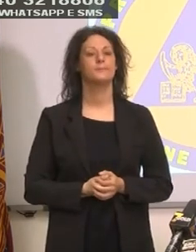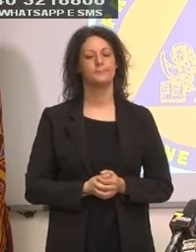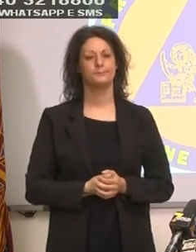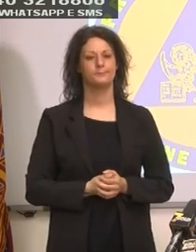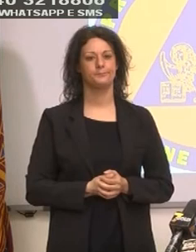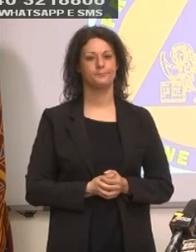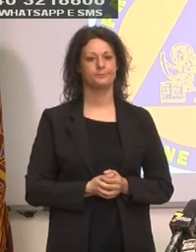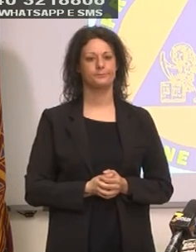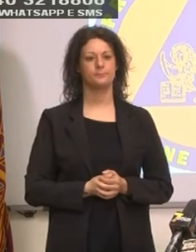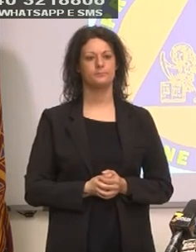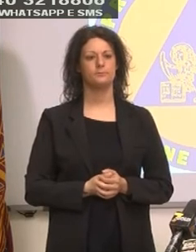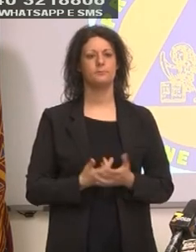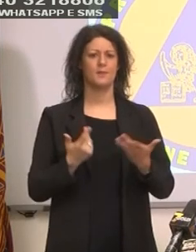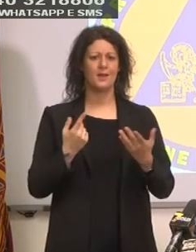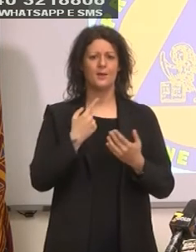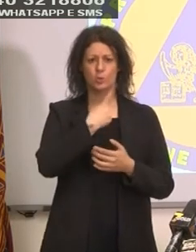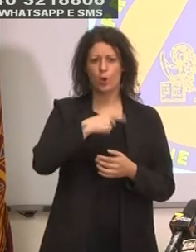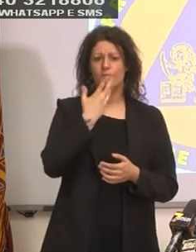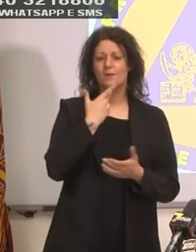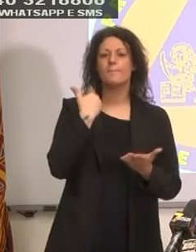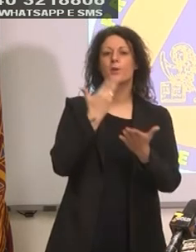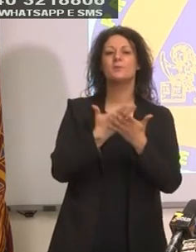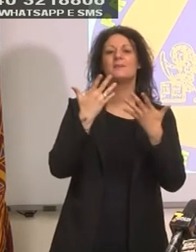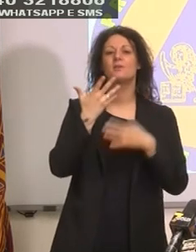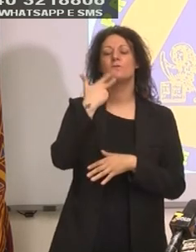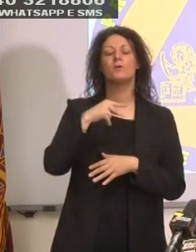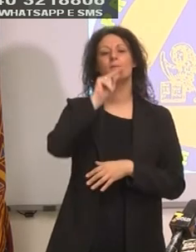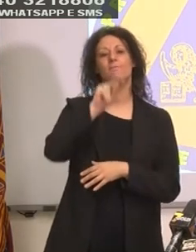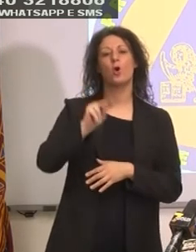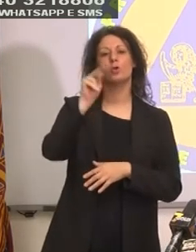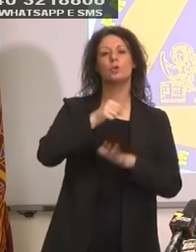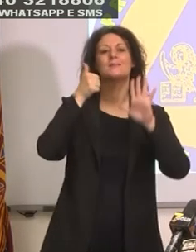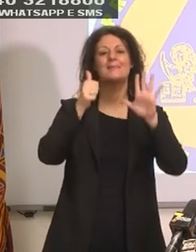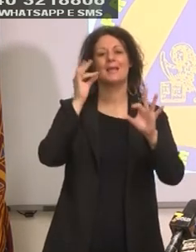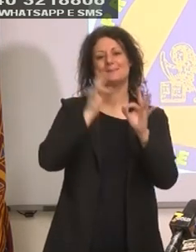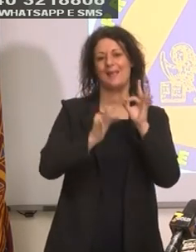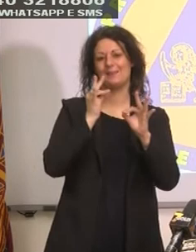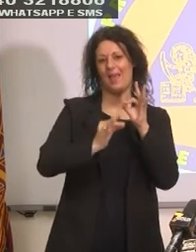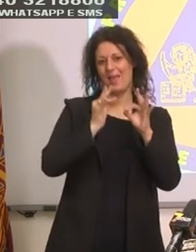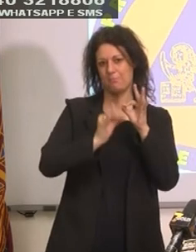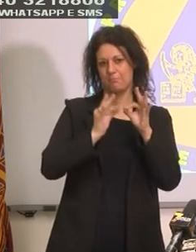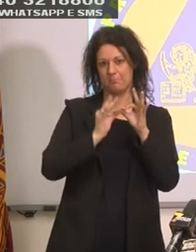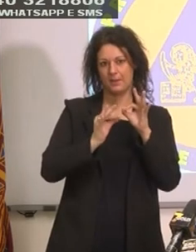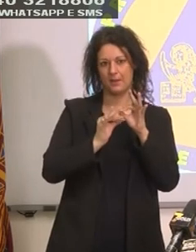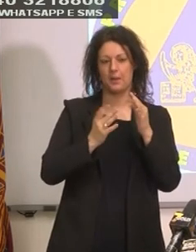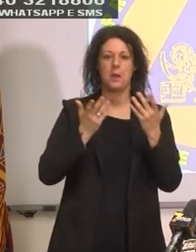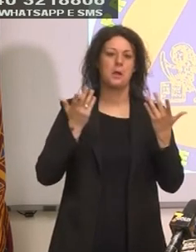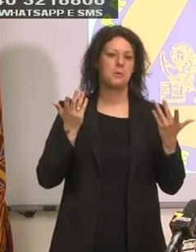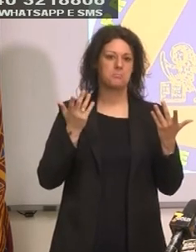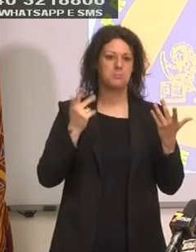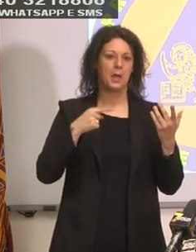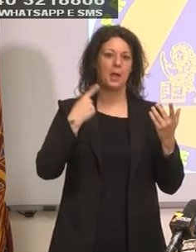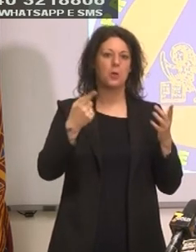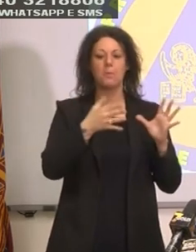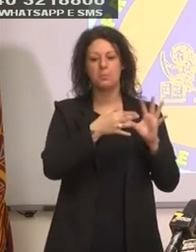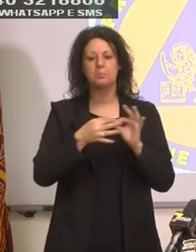noi dicevamo, ma mandateci a votare il 6 di settembre e poi avremo la possibilità di aprire